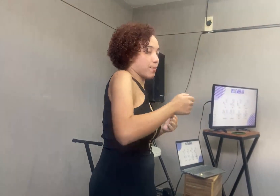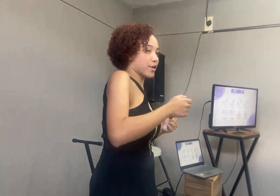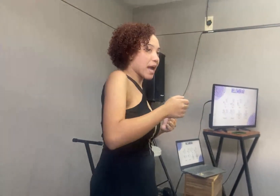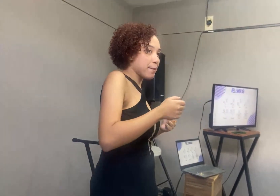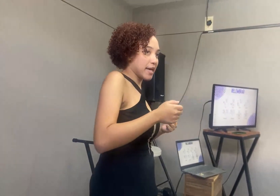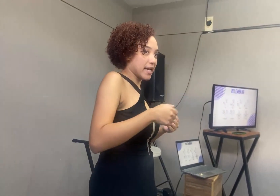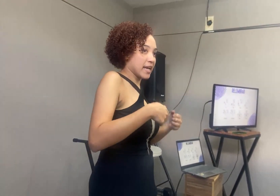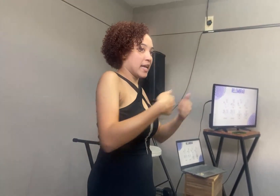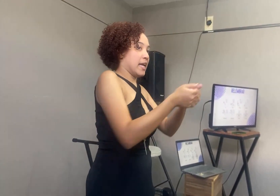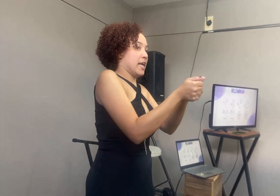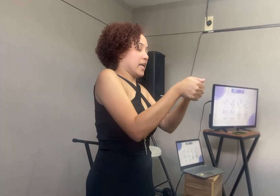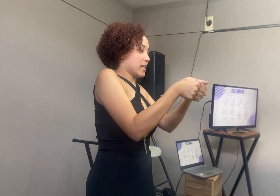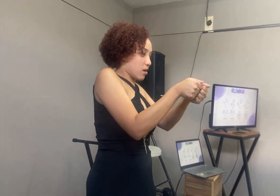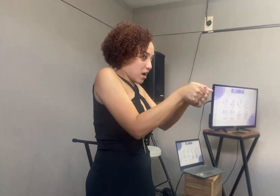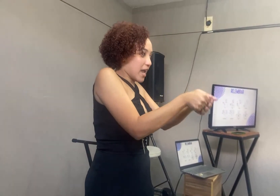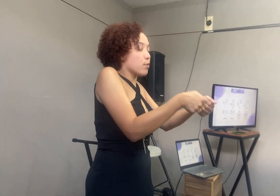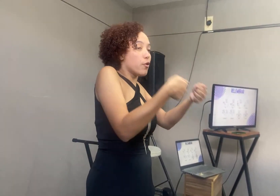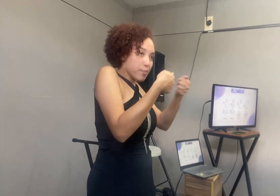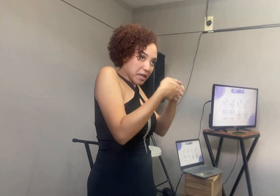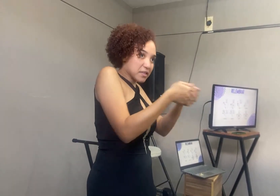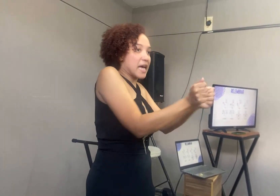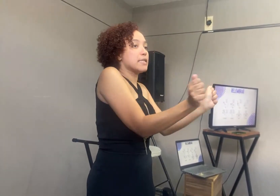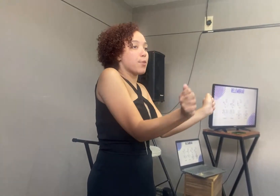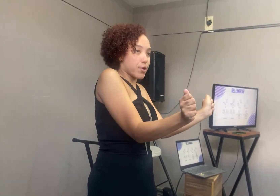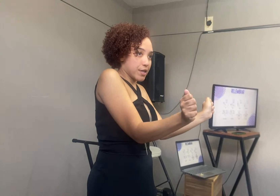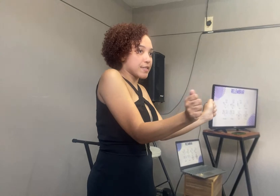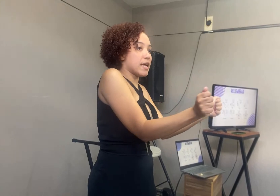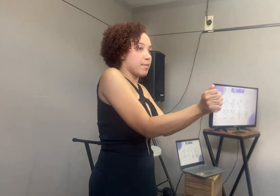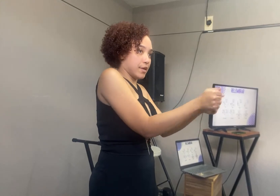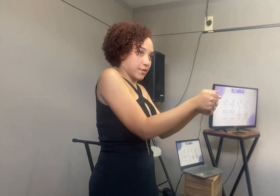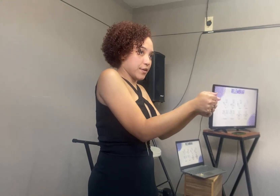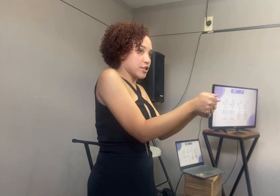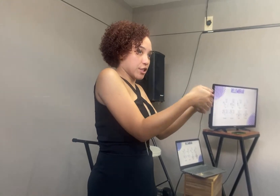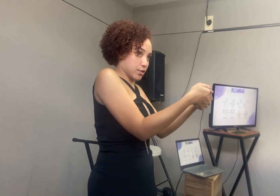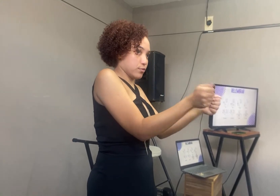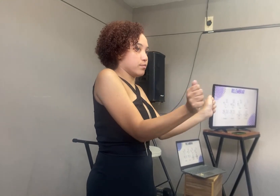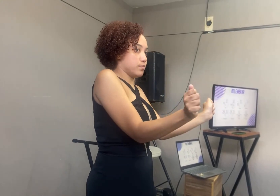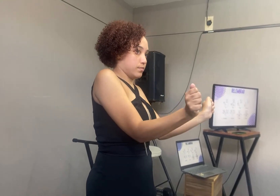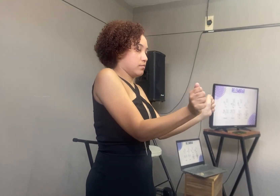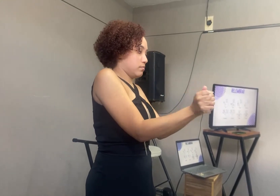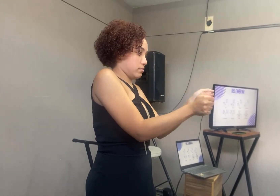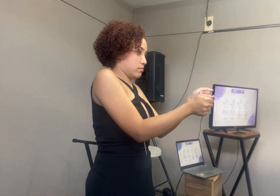porta abrir. Então era o movimento das portas se abrindo e fechando.